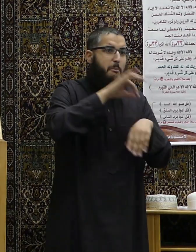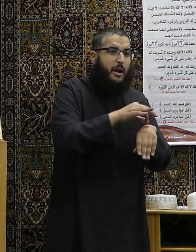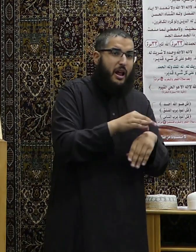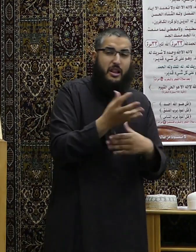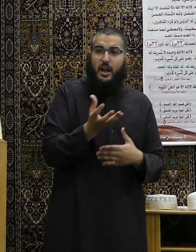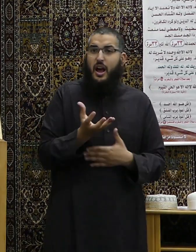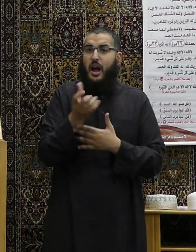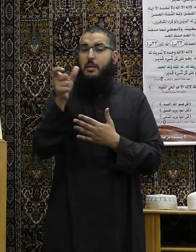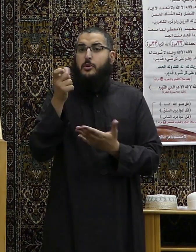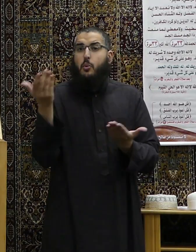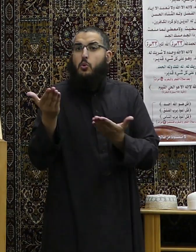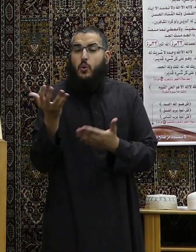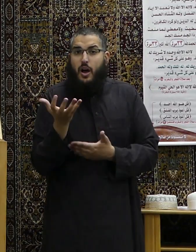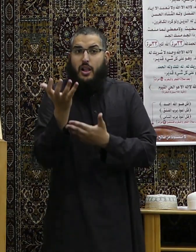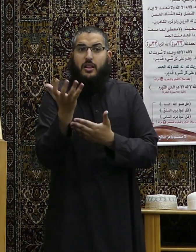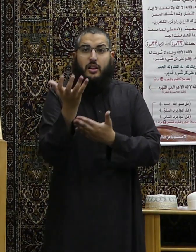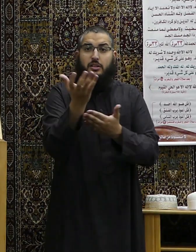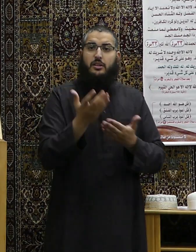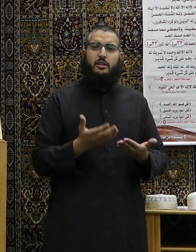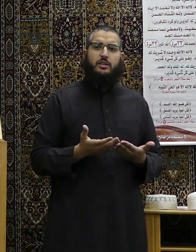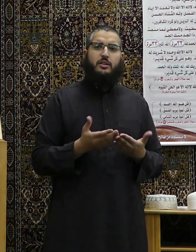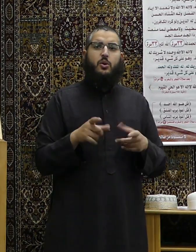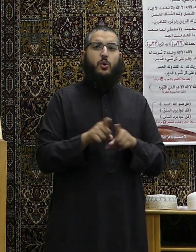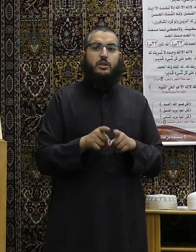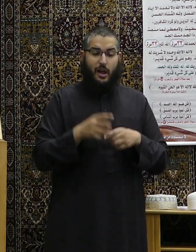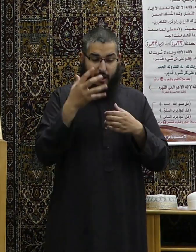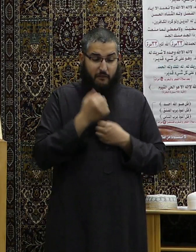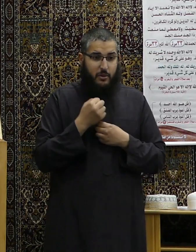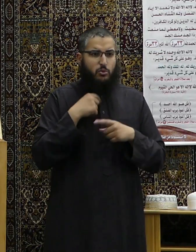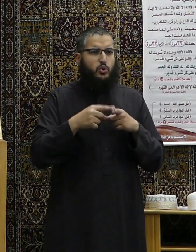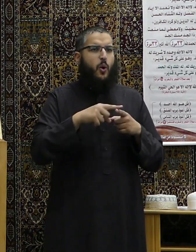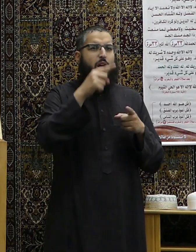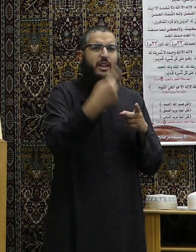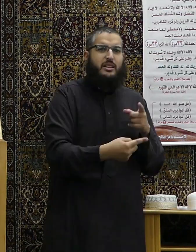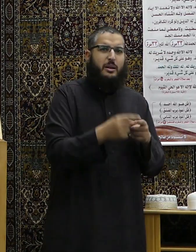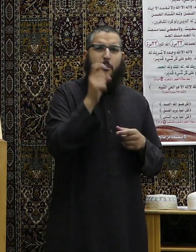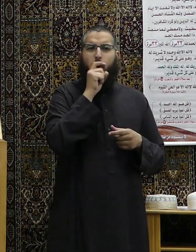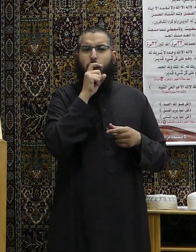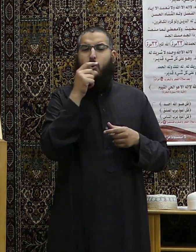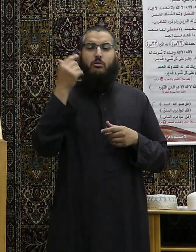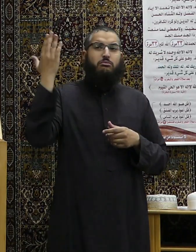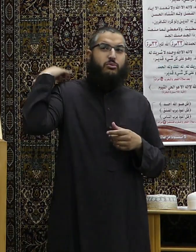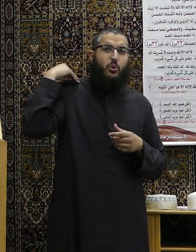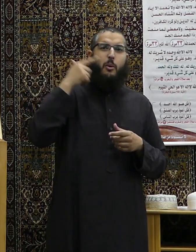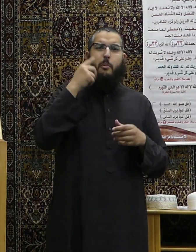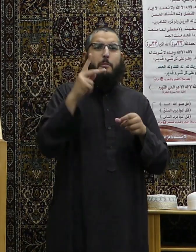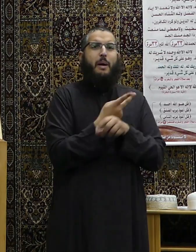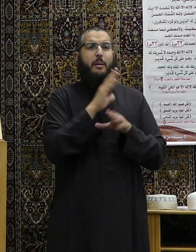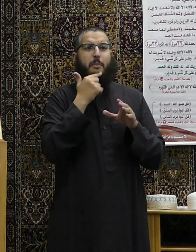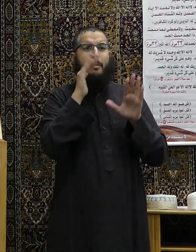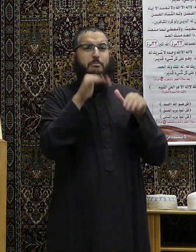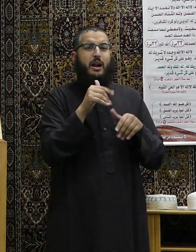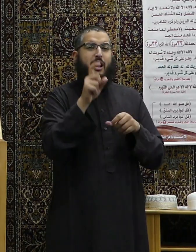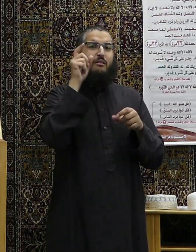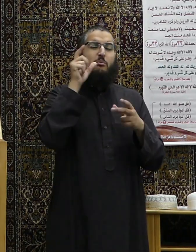les nécessiteux. Également, s'abstenir de ce qui est interdit, le mensonge, la médisance, la calomnie, les mauvaises paroles,